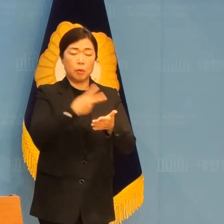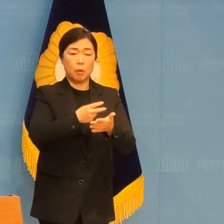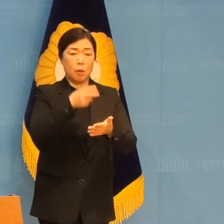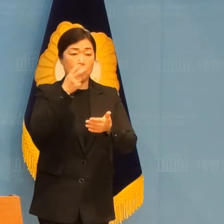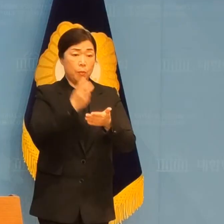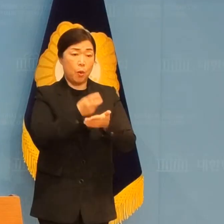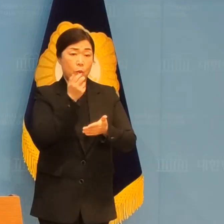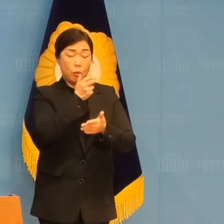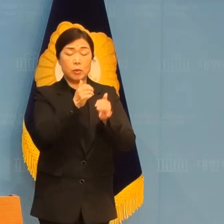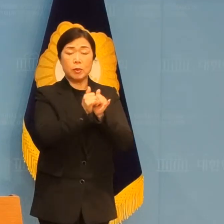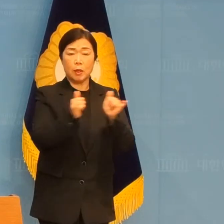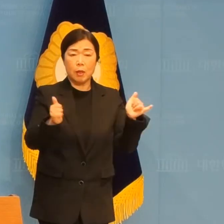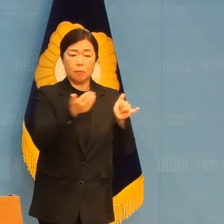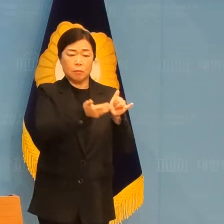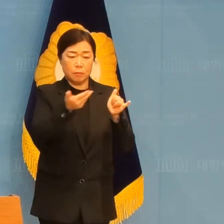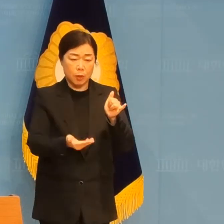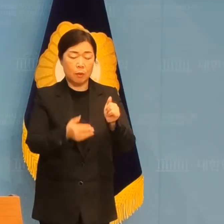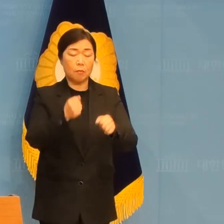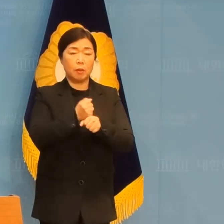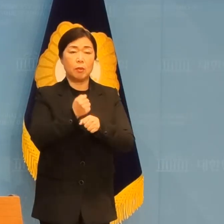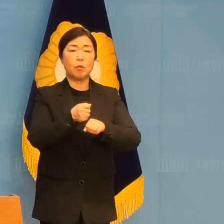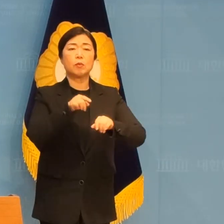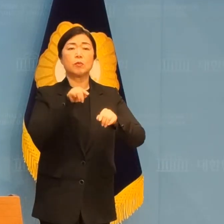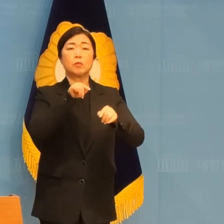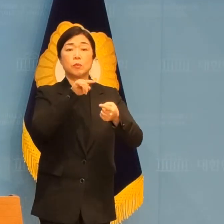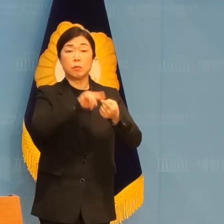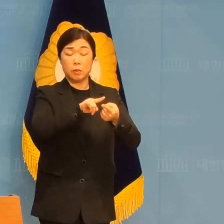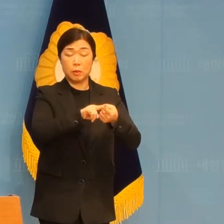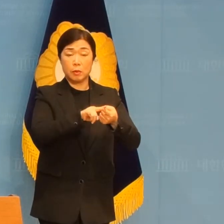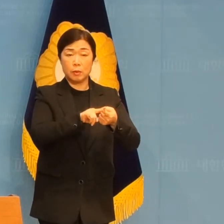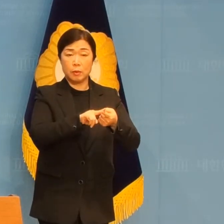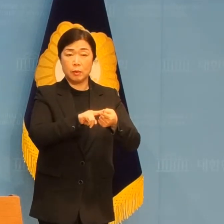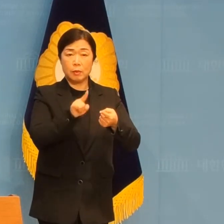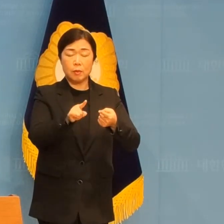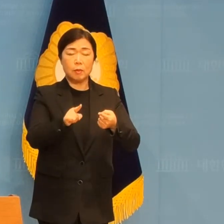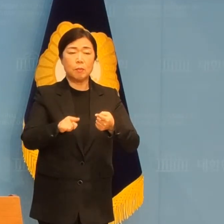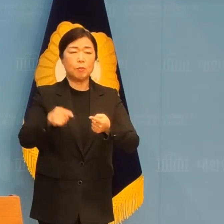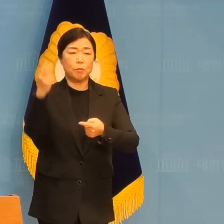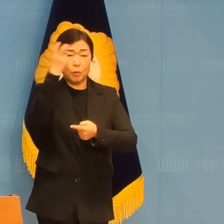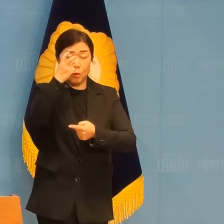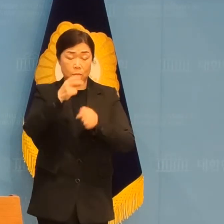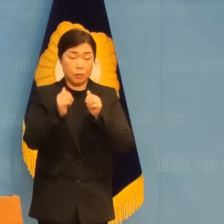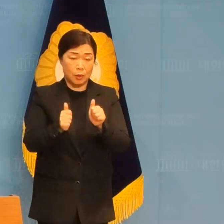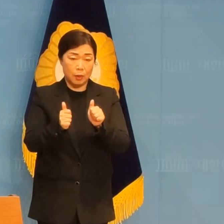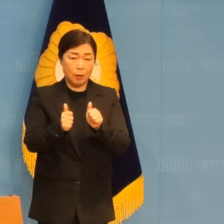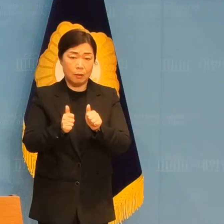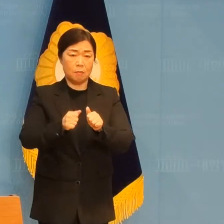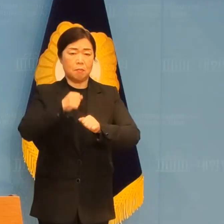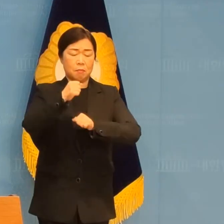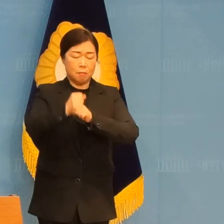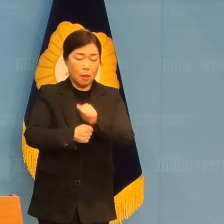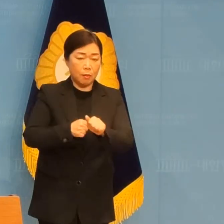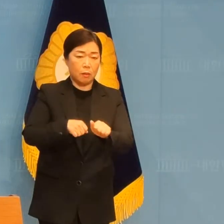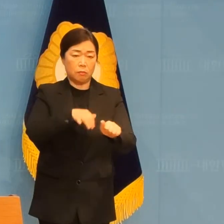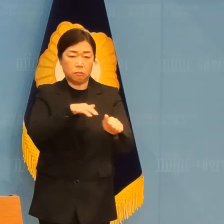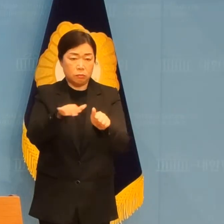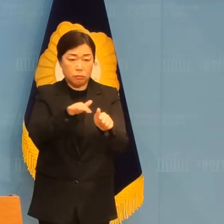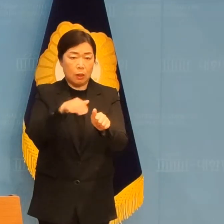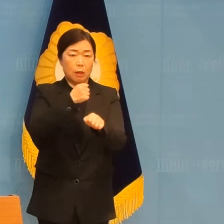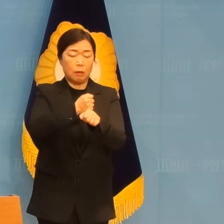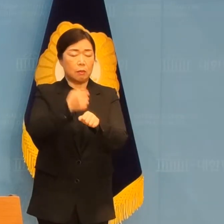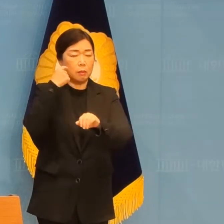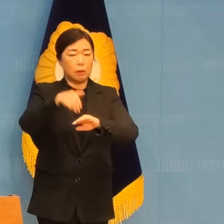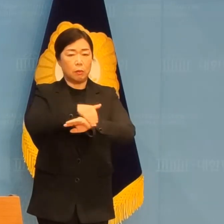검찰을 입법으로 길들이겠다는 의도를 숨기지 않고 있습니다. 예산처를 틈탄